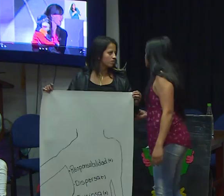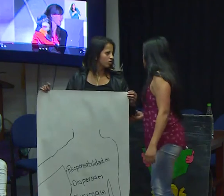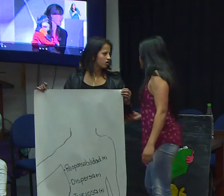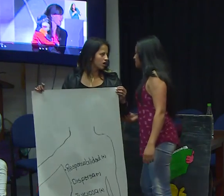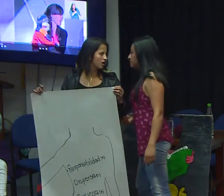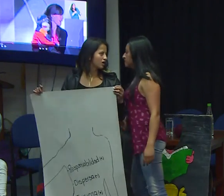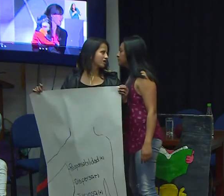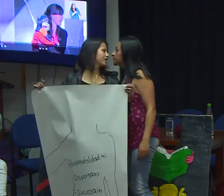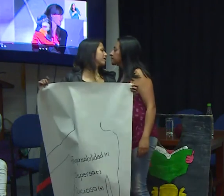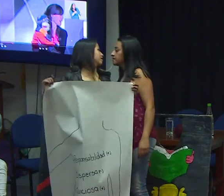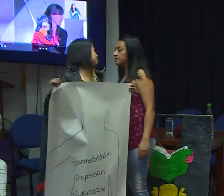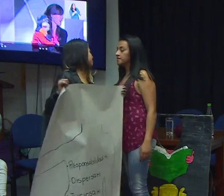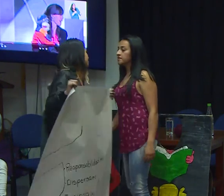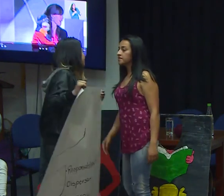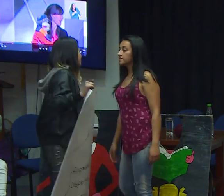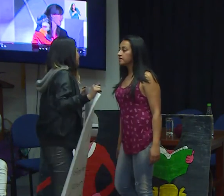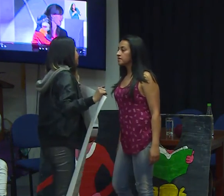organizamos y quedamos aquí en el centro de la sala.